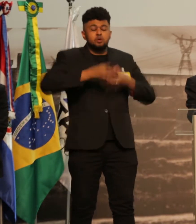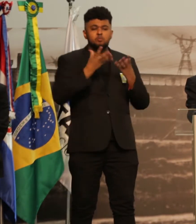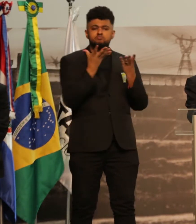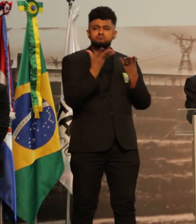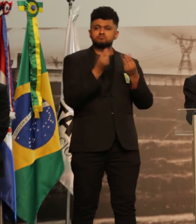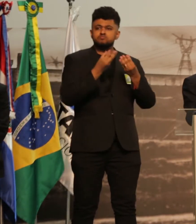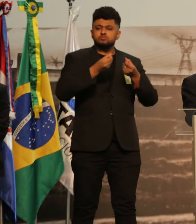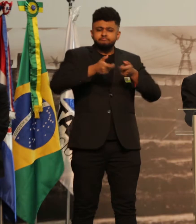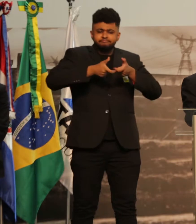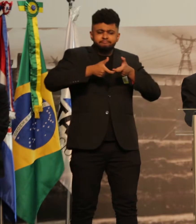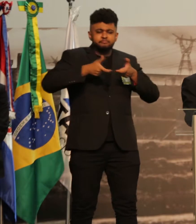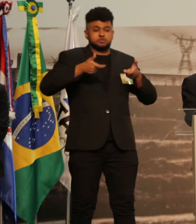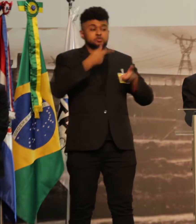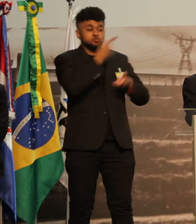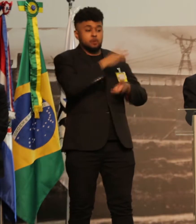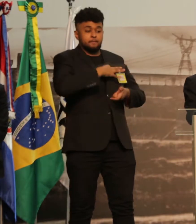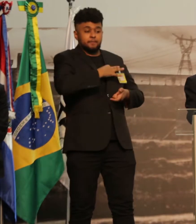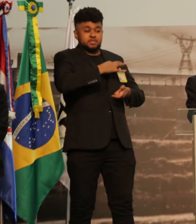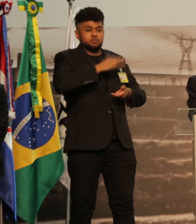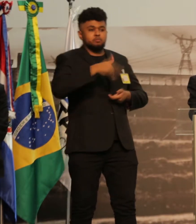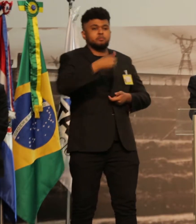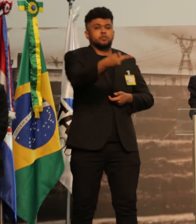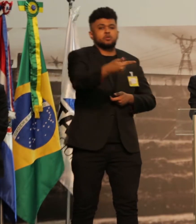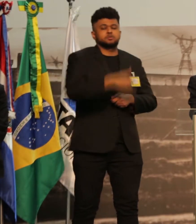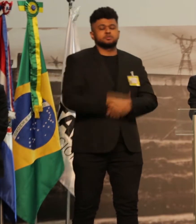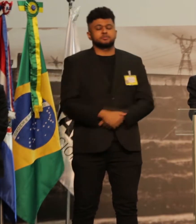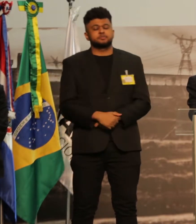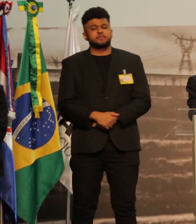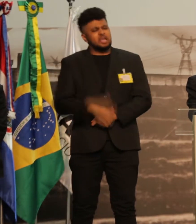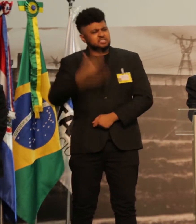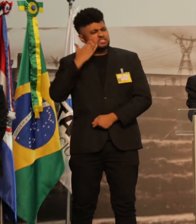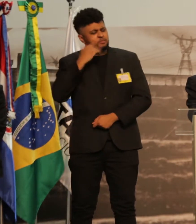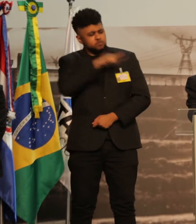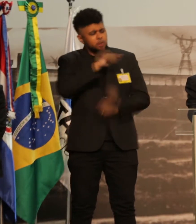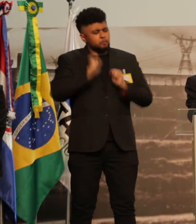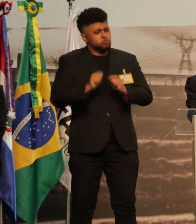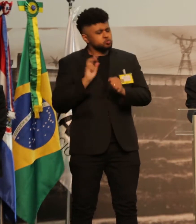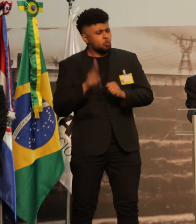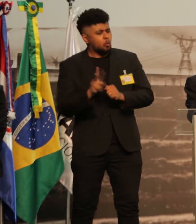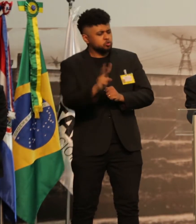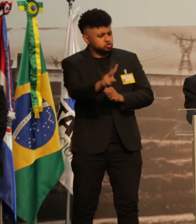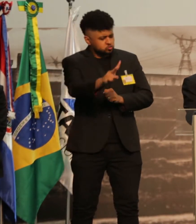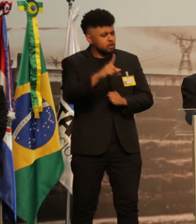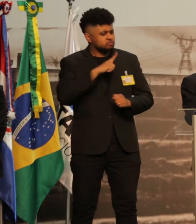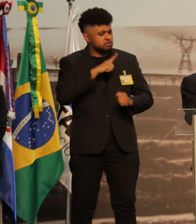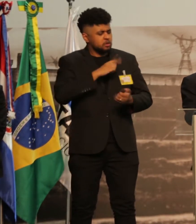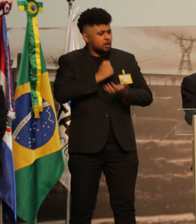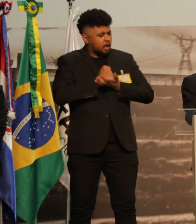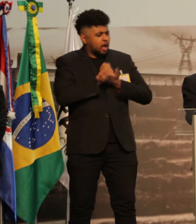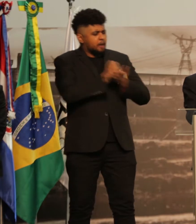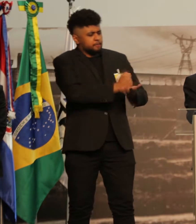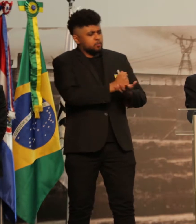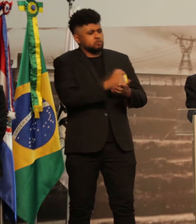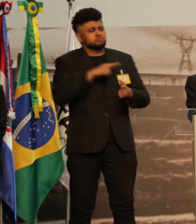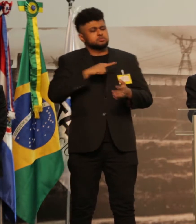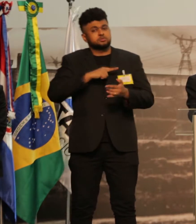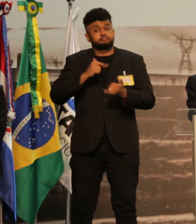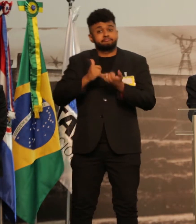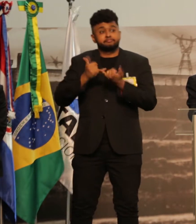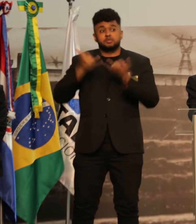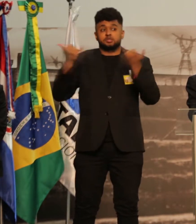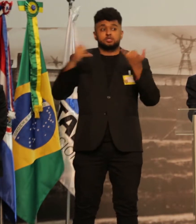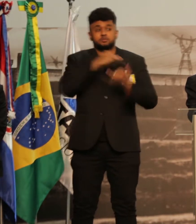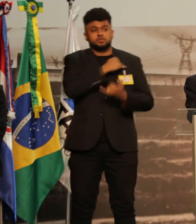muito êxito na próxima missão. Saiba que pode continuar contando com o Ministério de Minas e